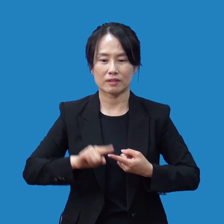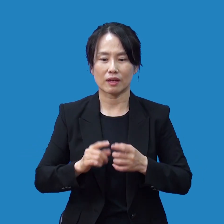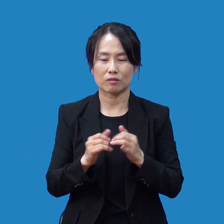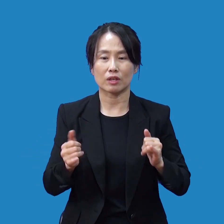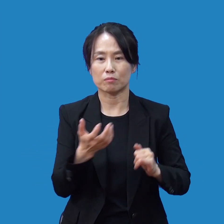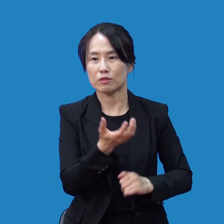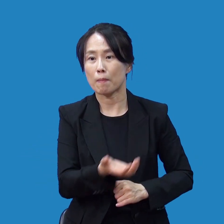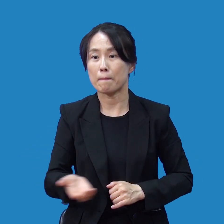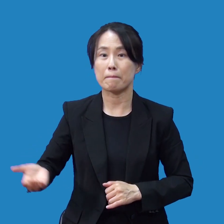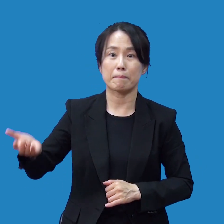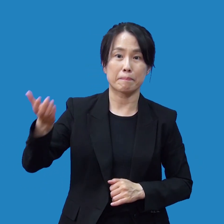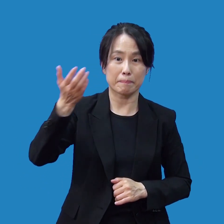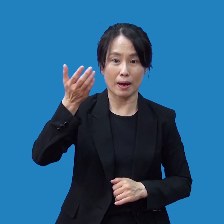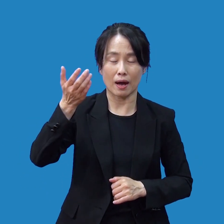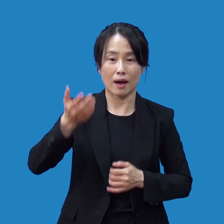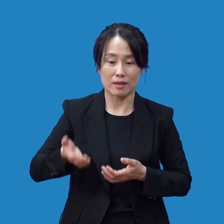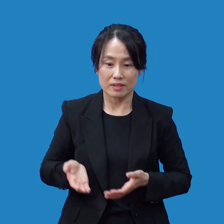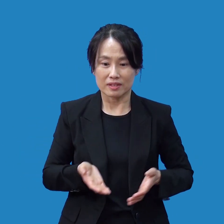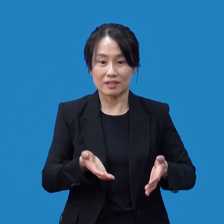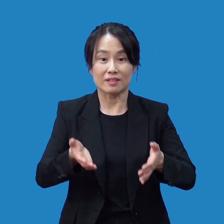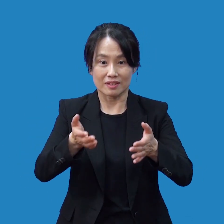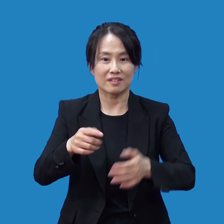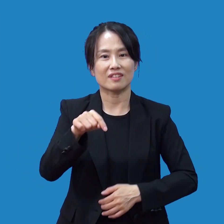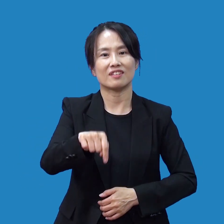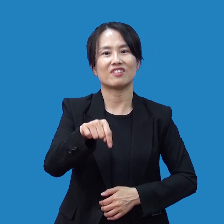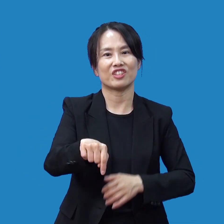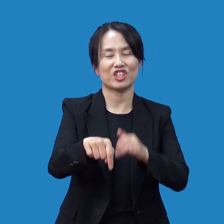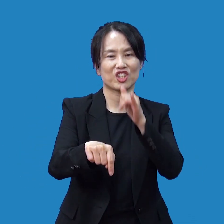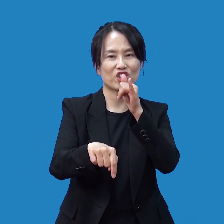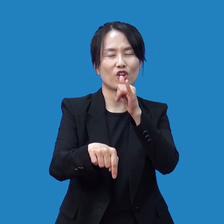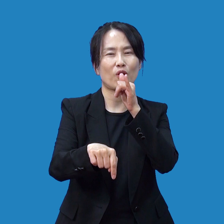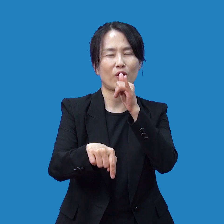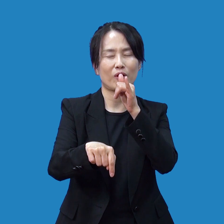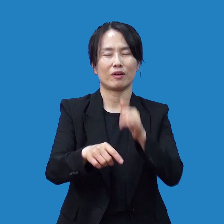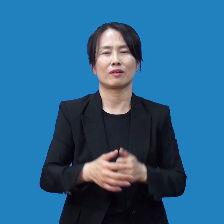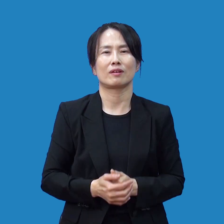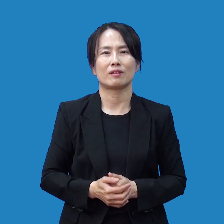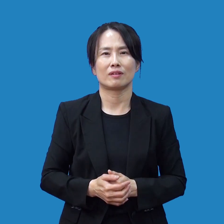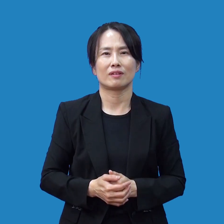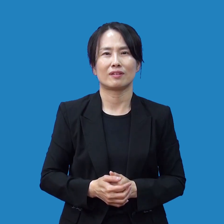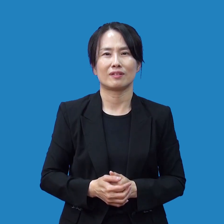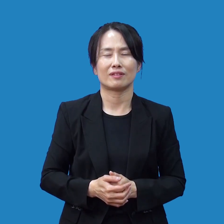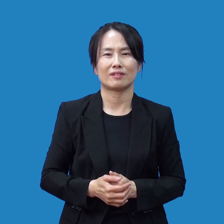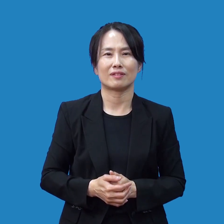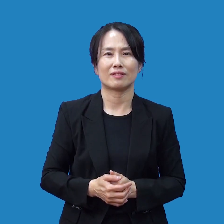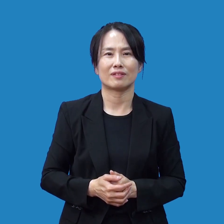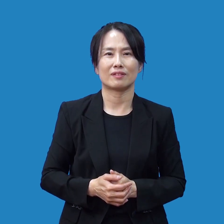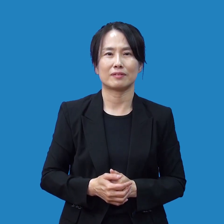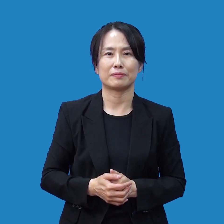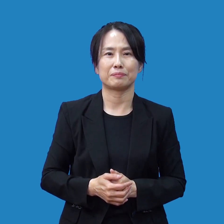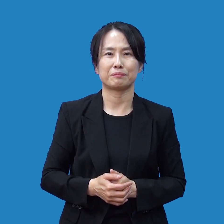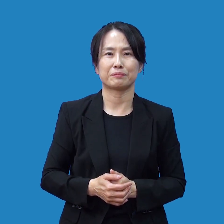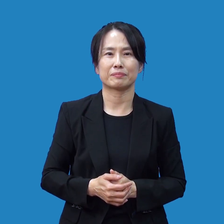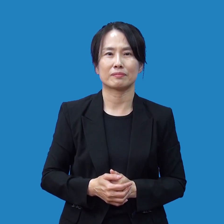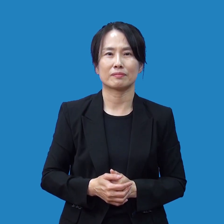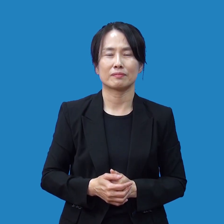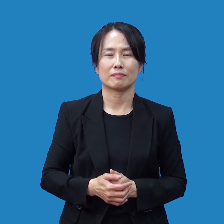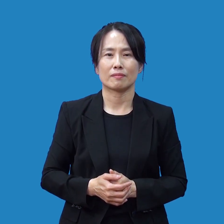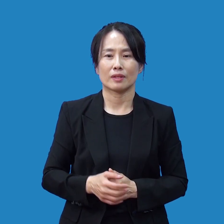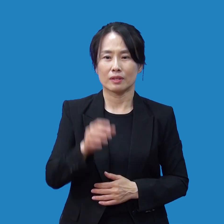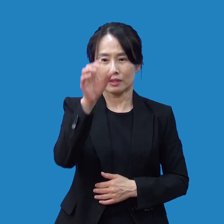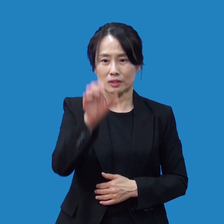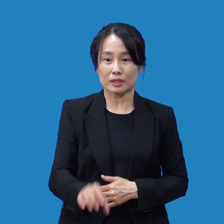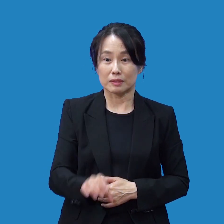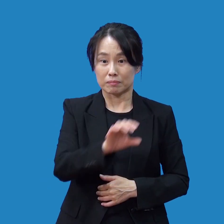단계 점프하는 이 길이 여기에 있는데요, 이것은 바로 톨킨이 십자가로